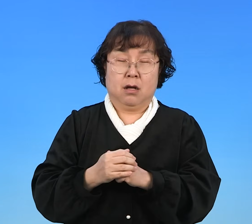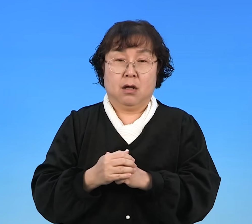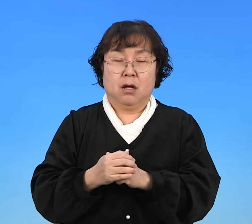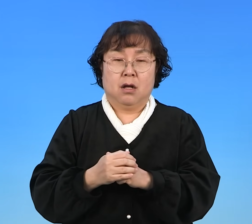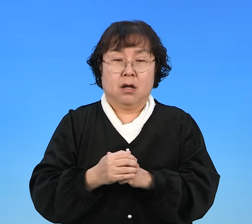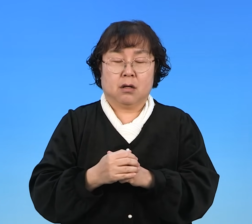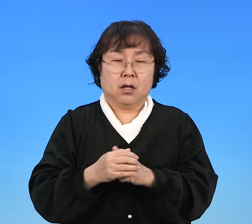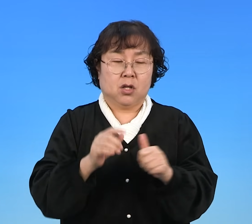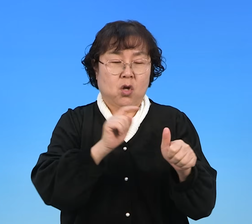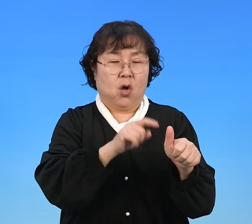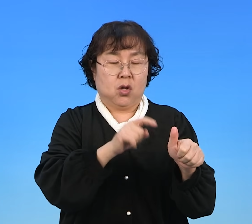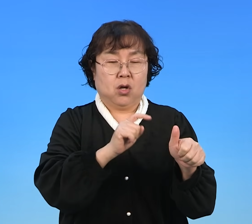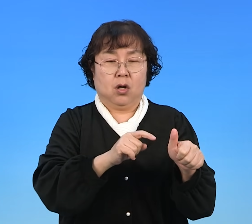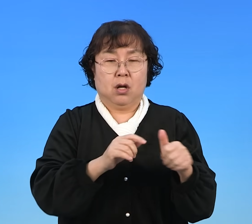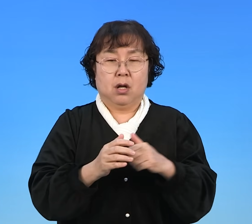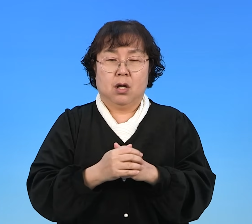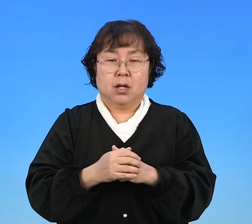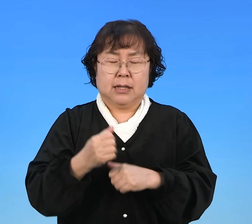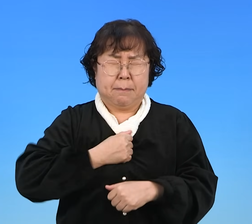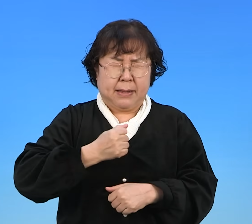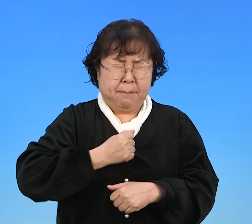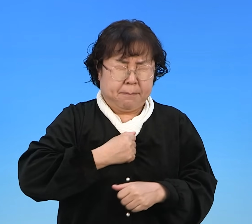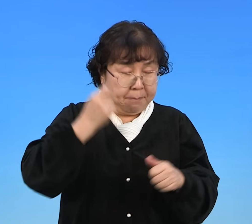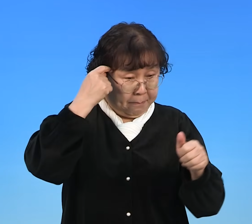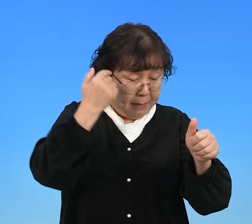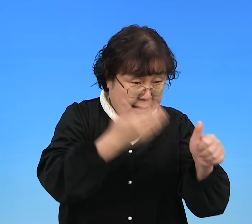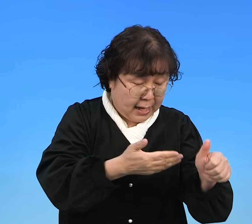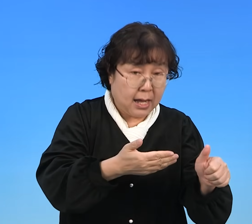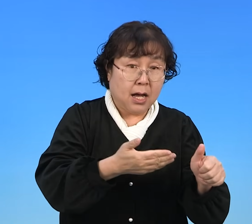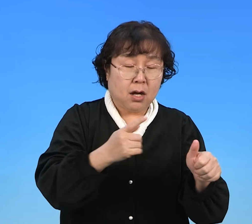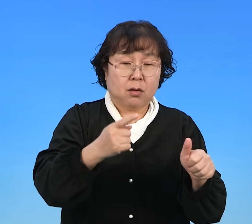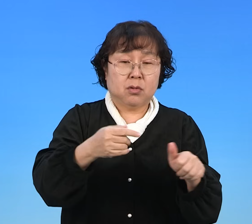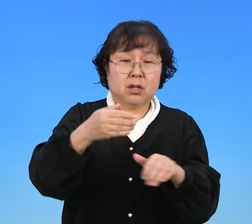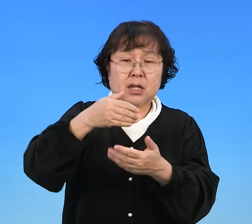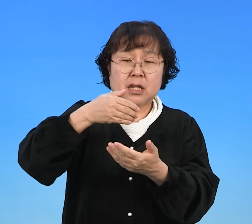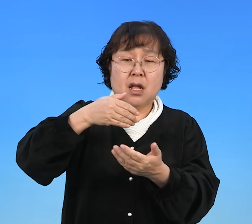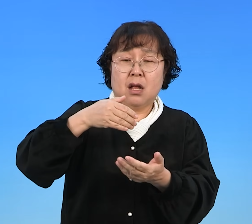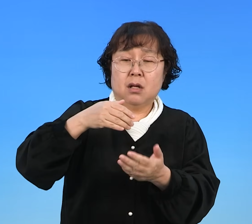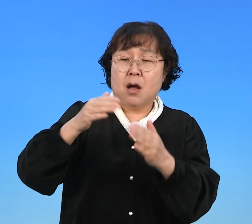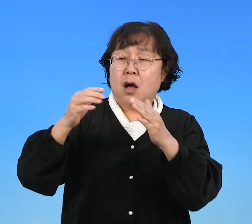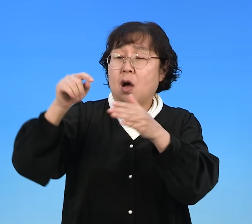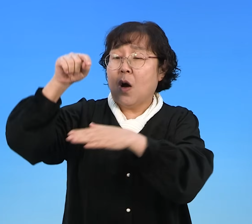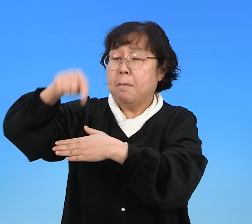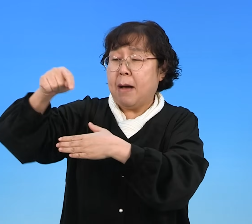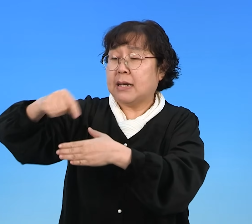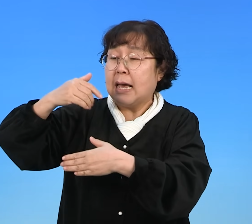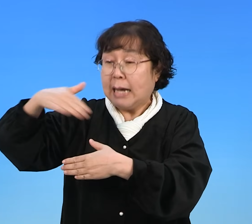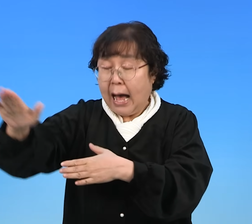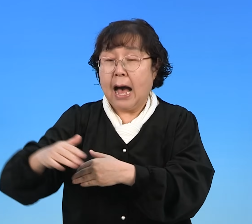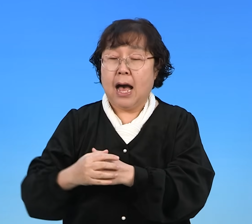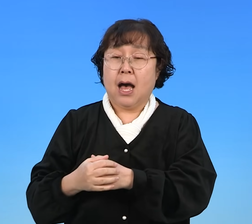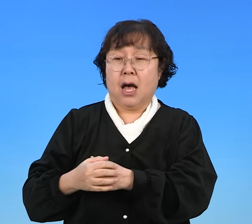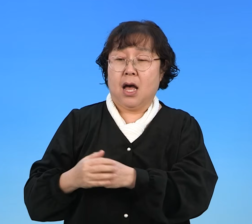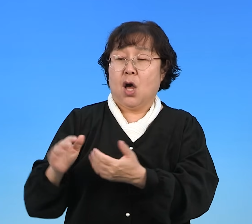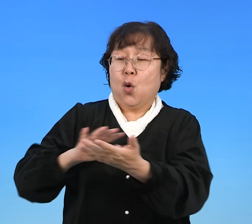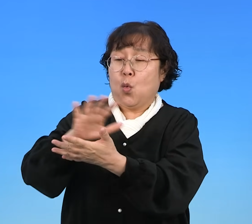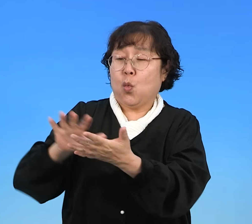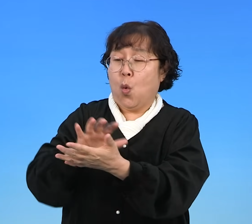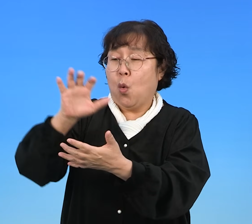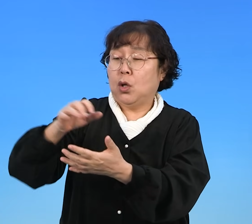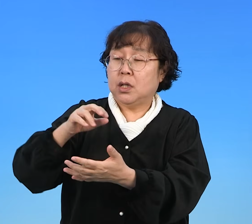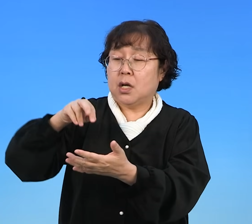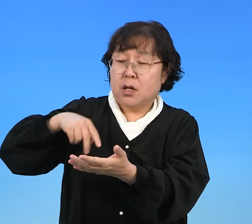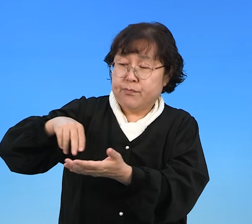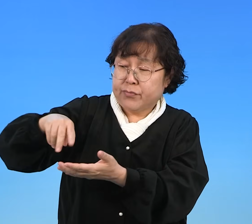뭐 엄청난 일을 당한 것 같겠다. 답답하냐고? 그럼 나가. 공원에라도 걷다가